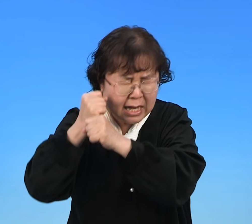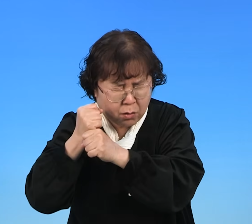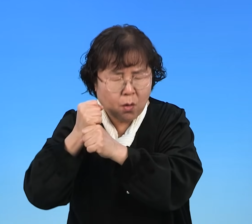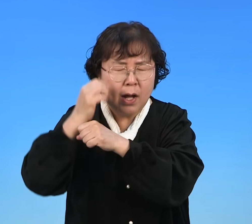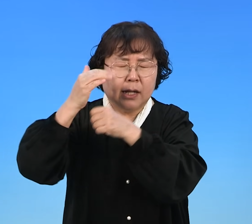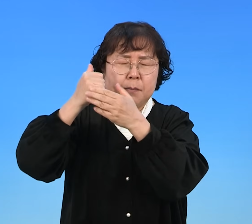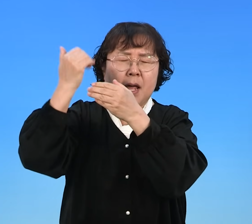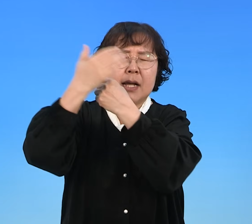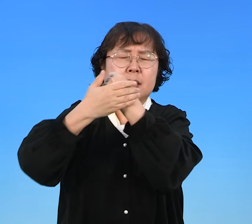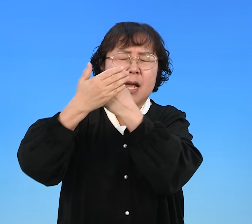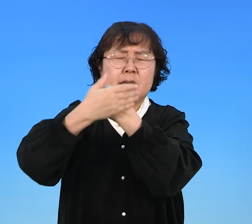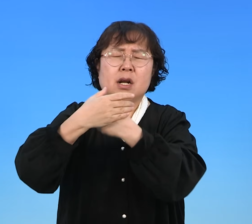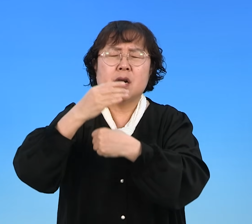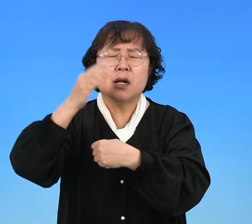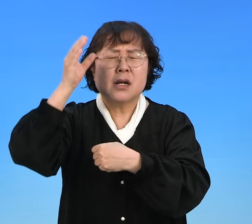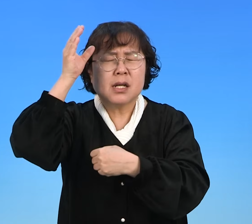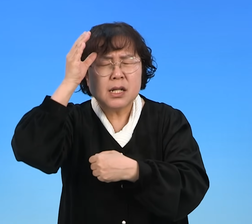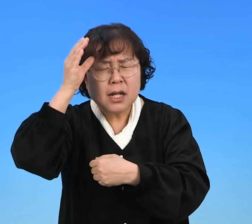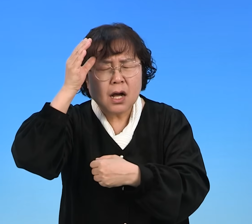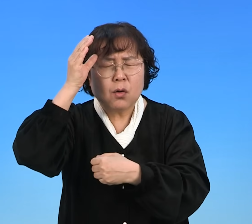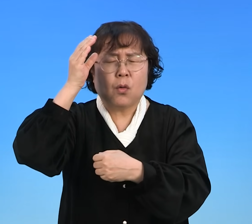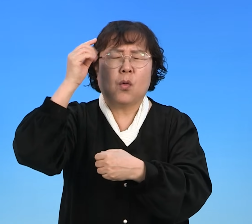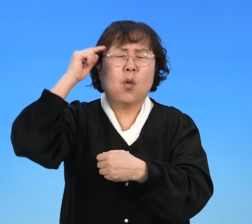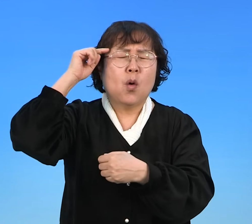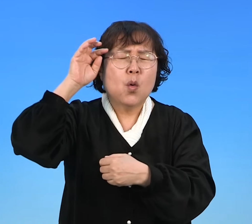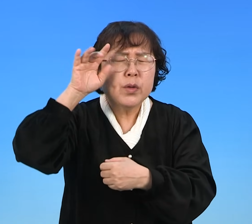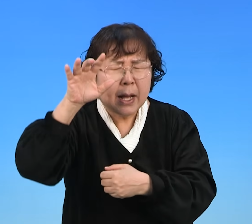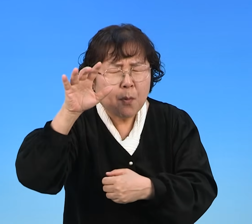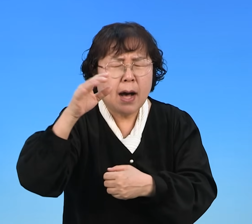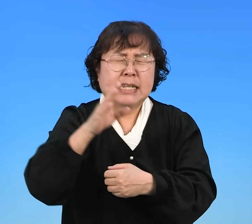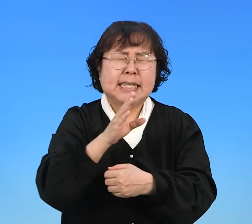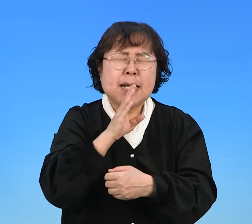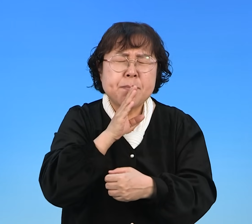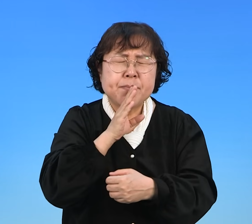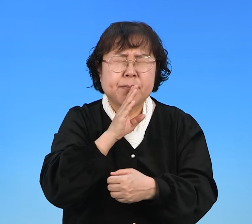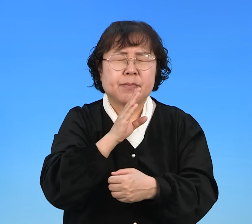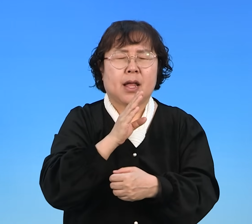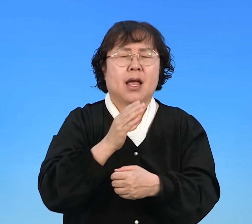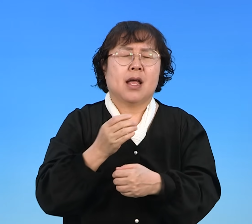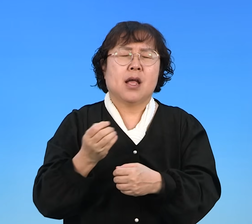은혜를 구하는 진정한 부흥을 꿈꾸는 그런